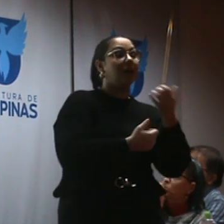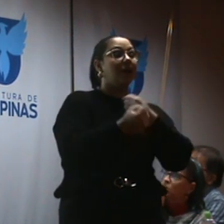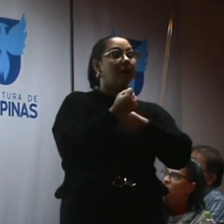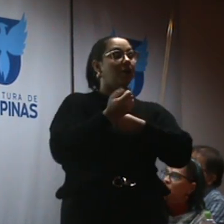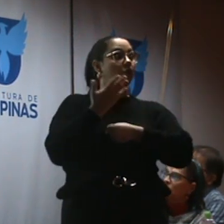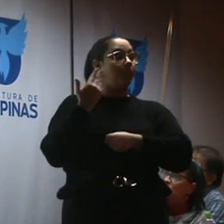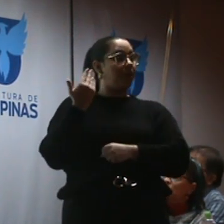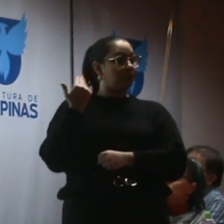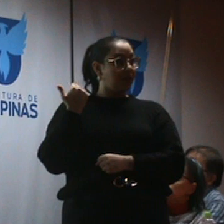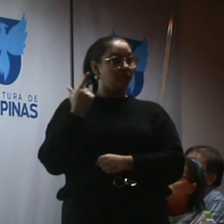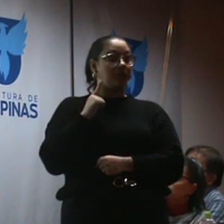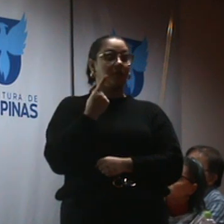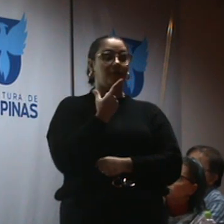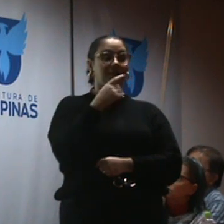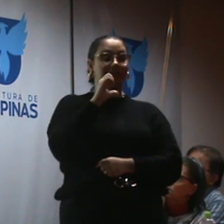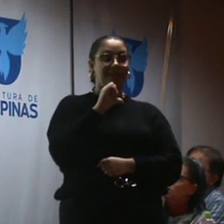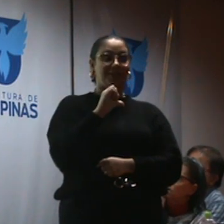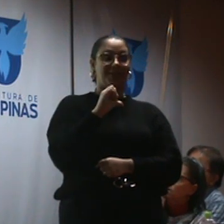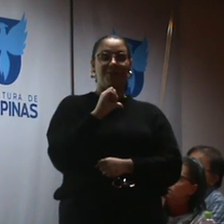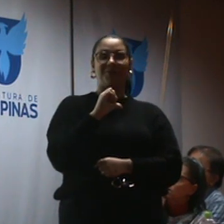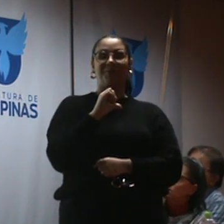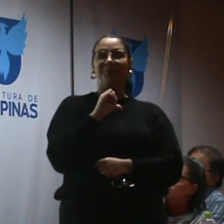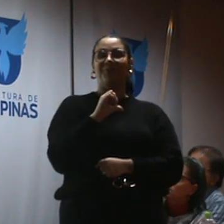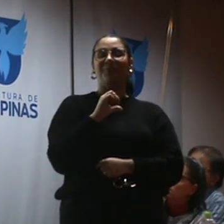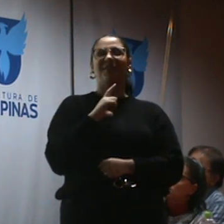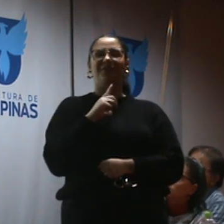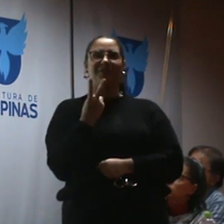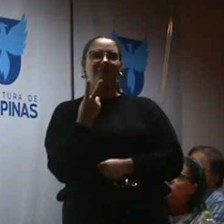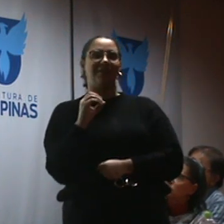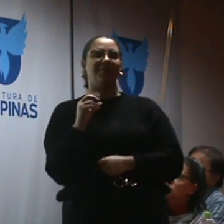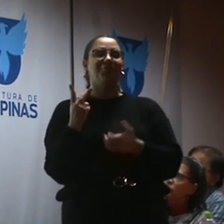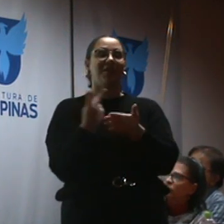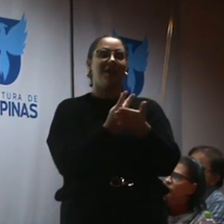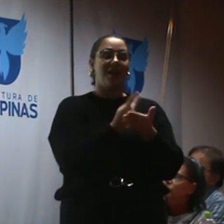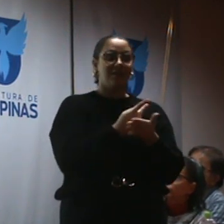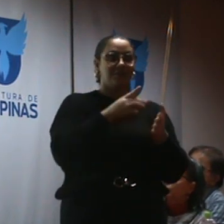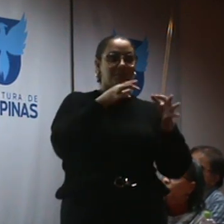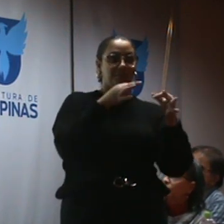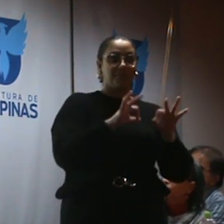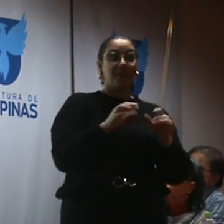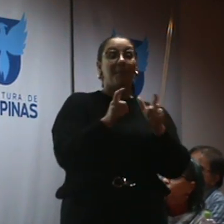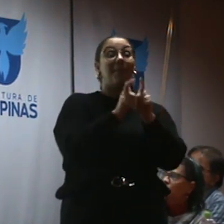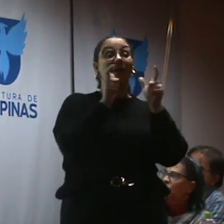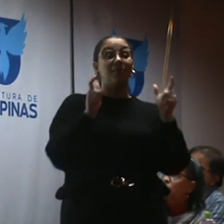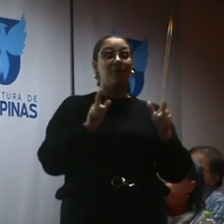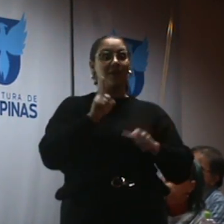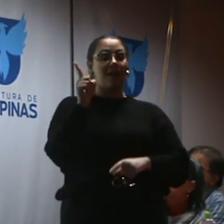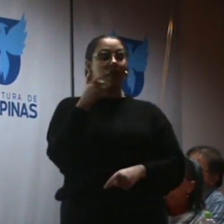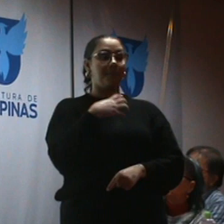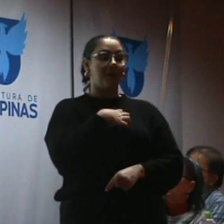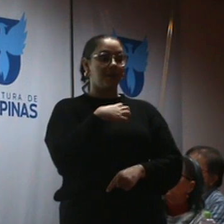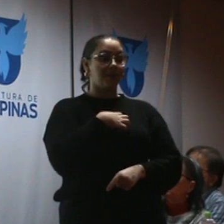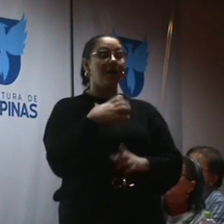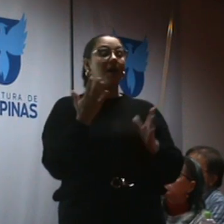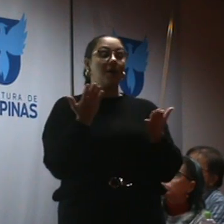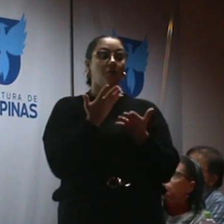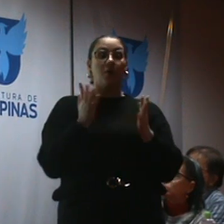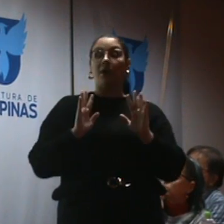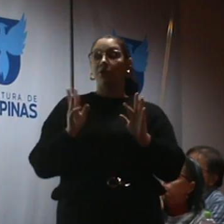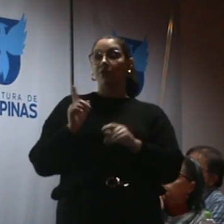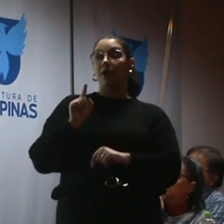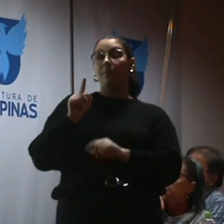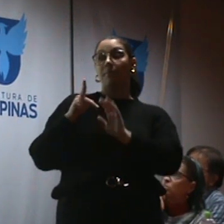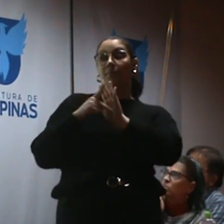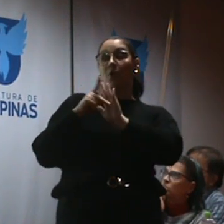teve 19 e 20 casos confirmados, a maioria era da Bahia. Agora a gente já vê que está vindo de